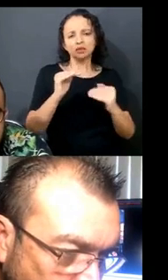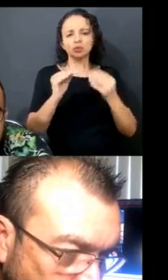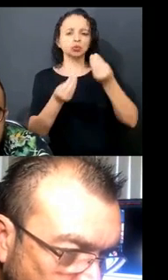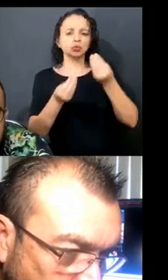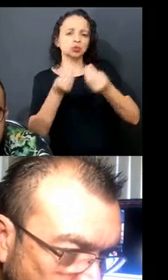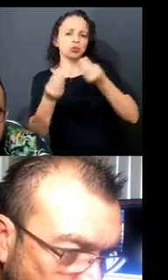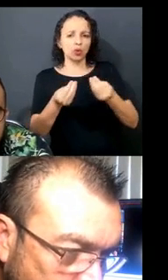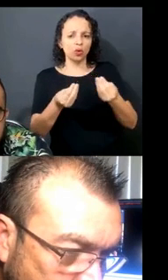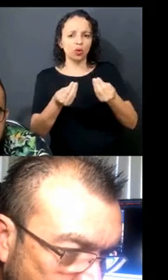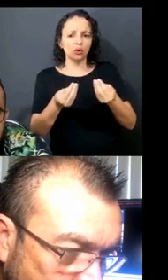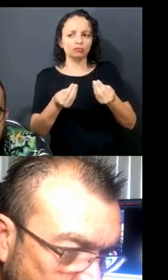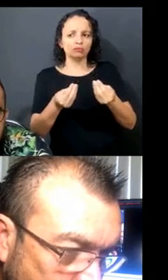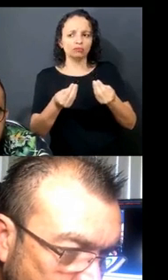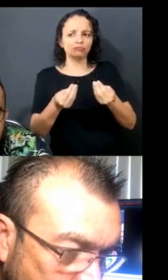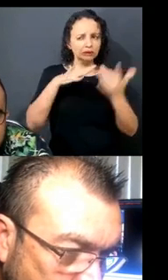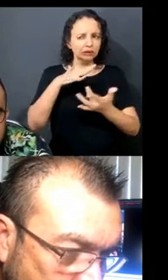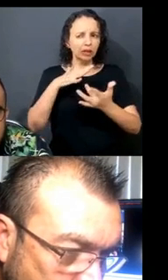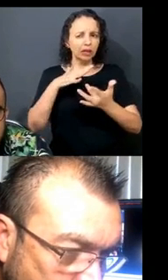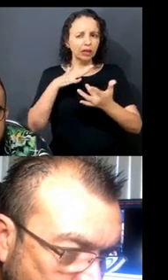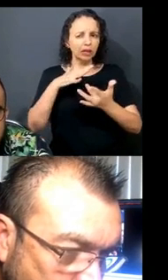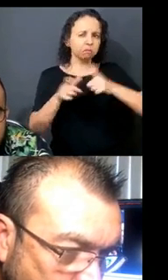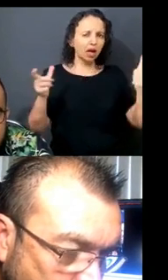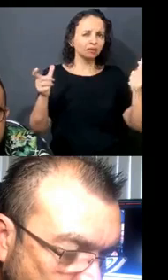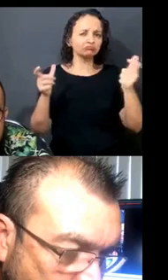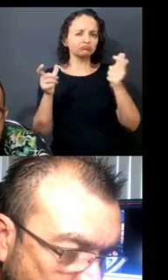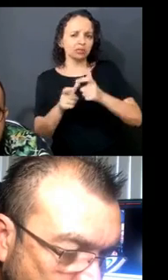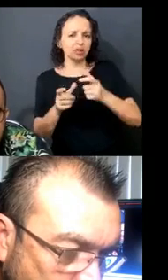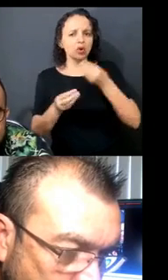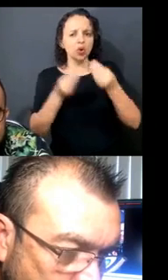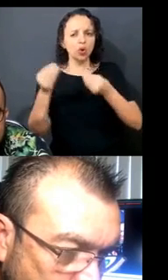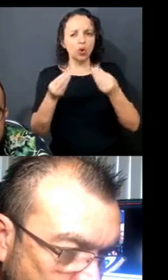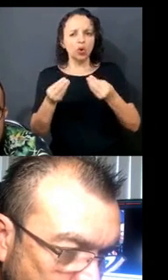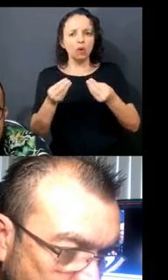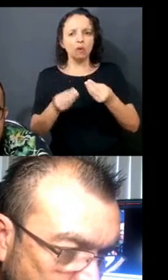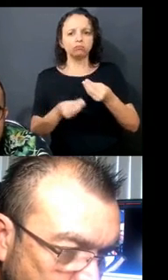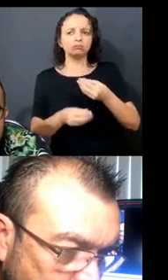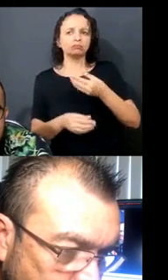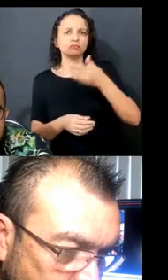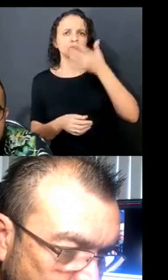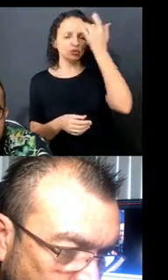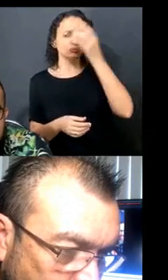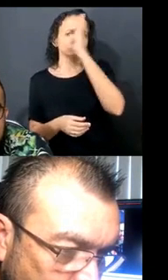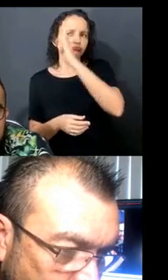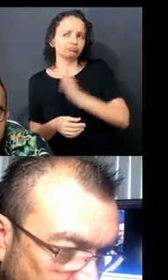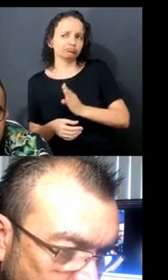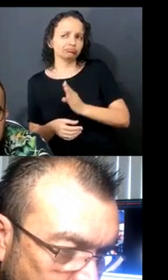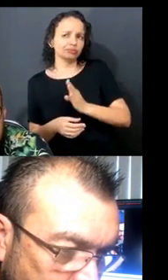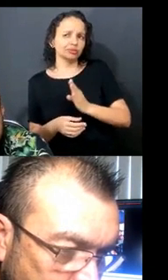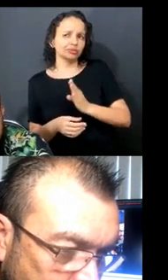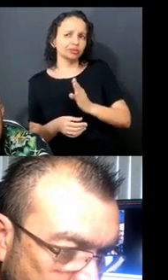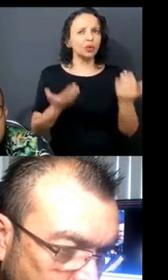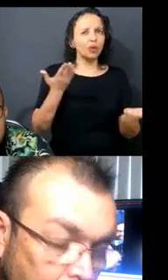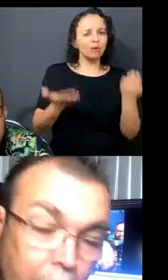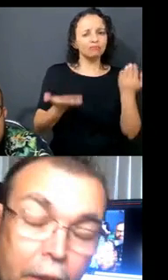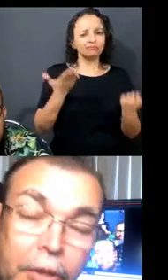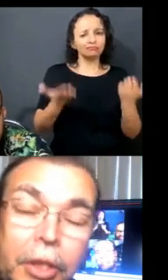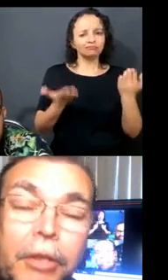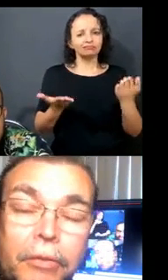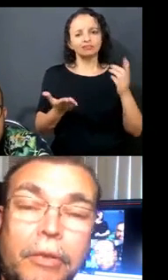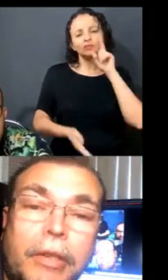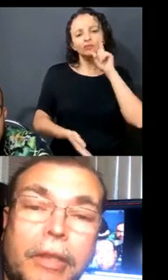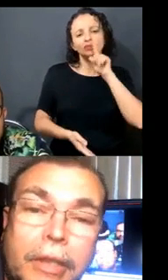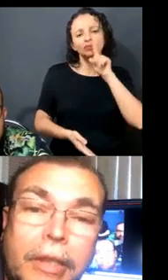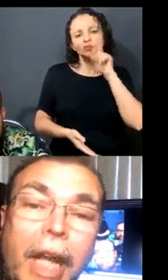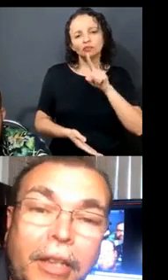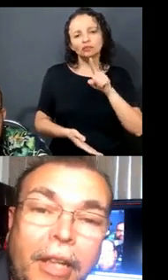questão? Até porque ele nasceu aí, né? Mas o brasileiro ou o americano, ele tem uma boa aderência a esse mundo